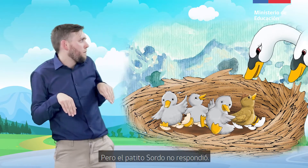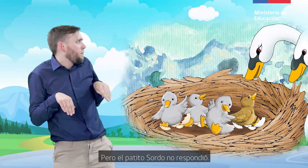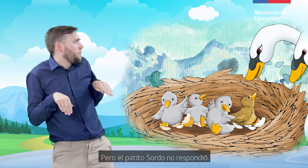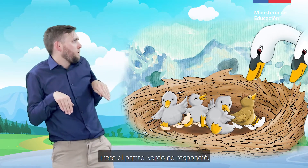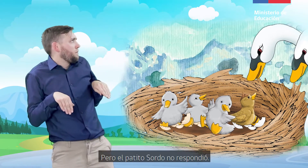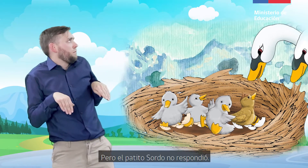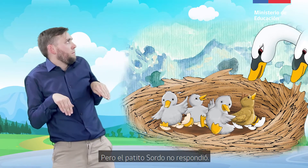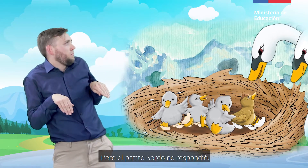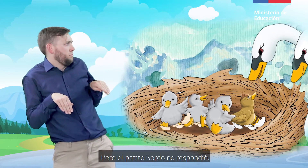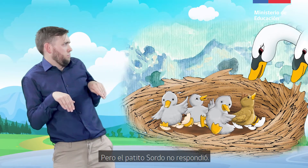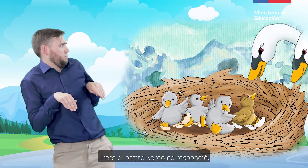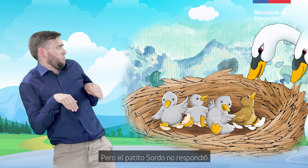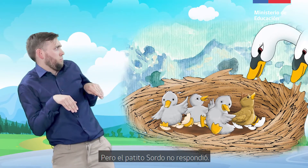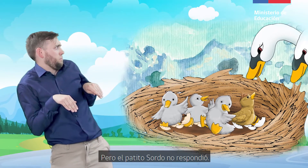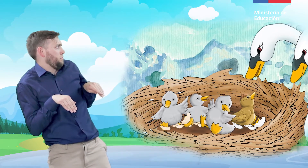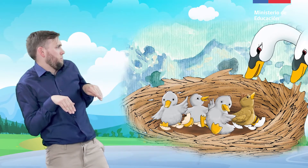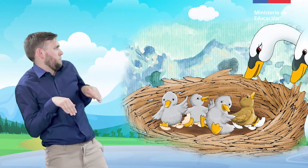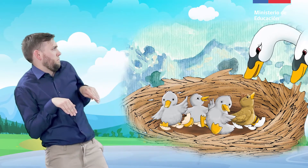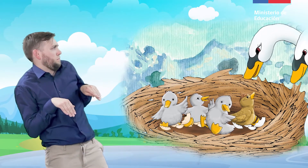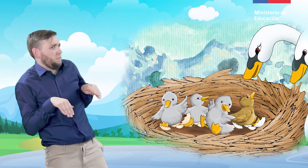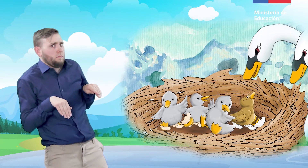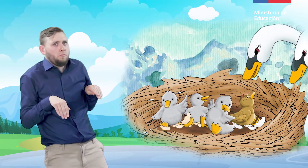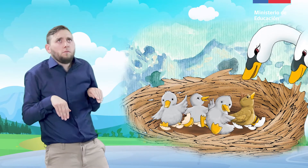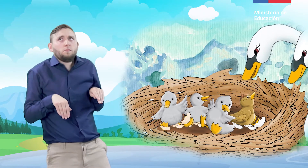Pero el patito sordo no respondió.